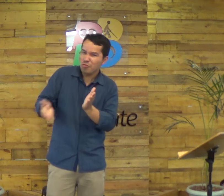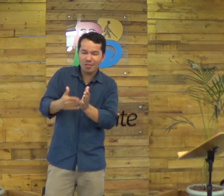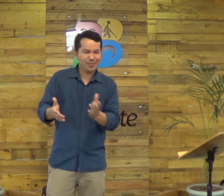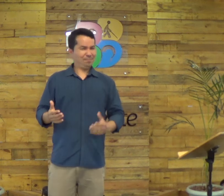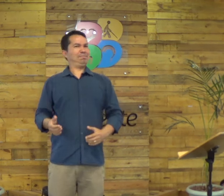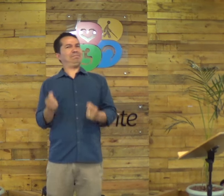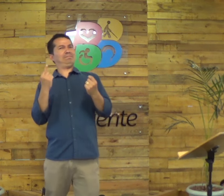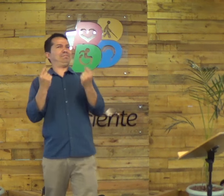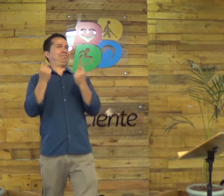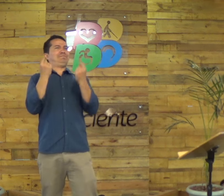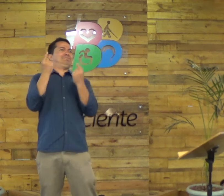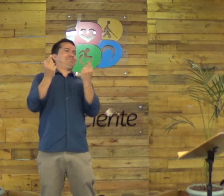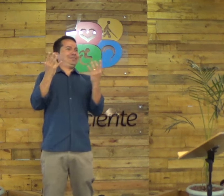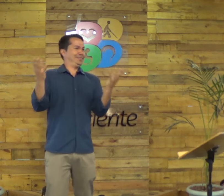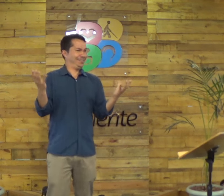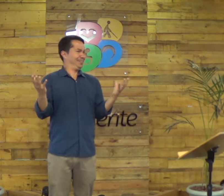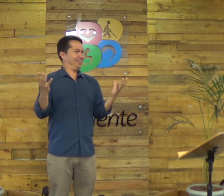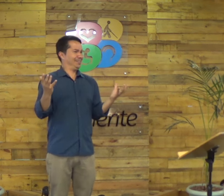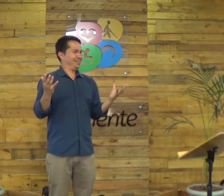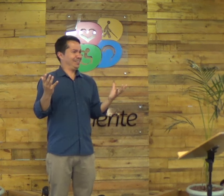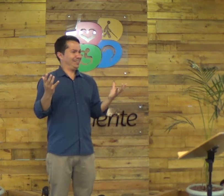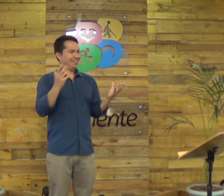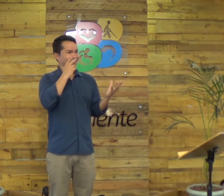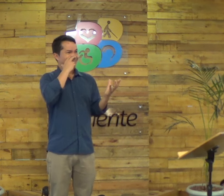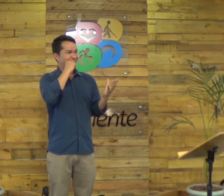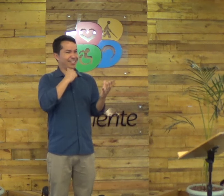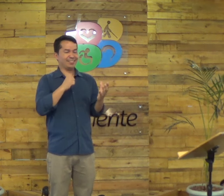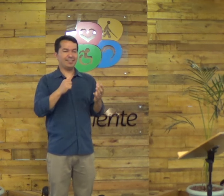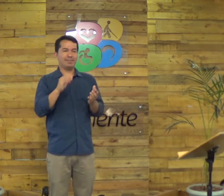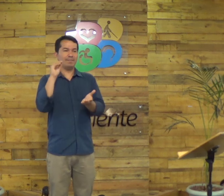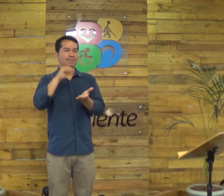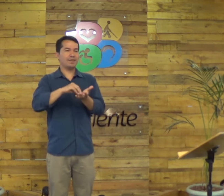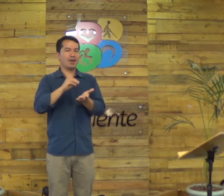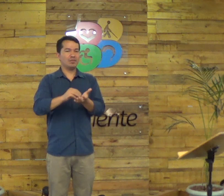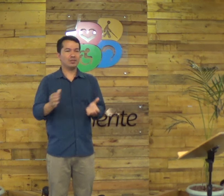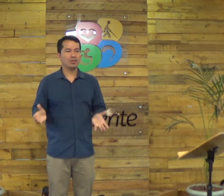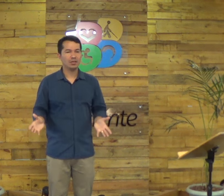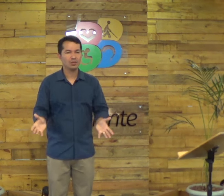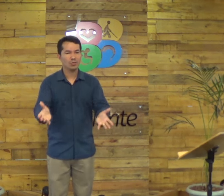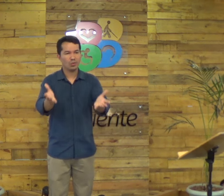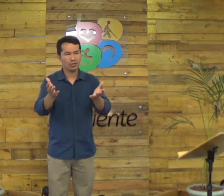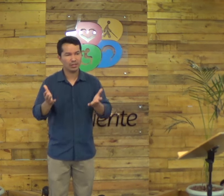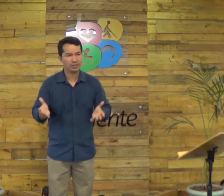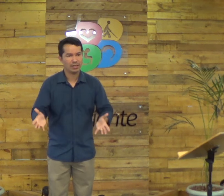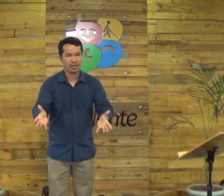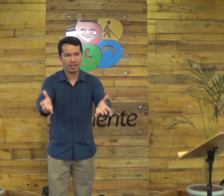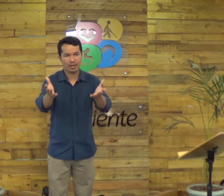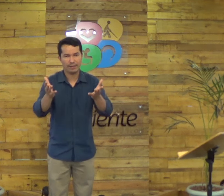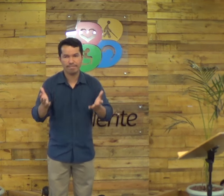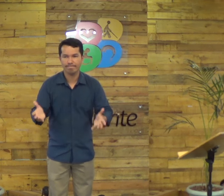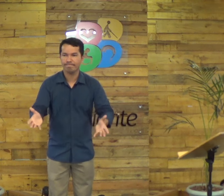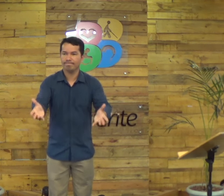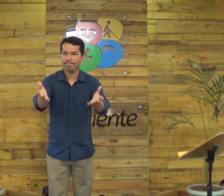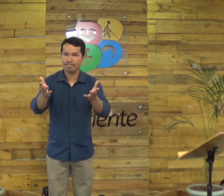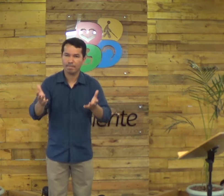mudaram de trabalho, tinham um trabalho ali no mistério, Ué, acho que faltou alguém aí pra motivá-los,